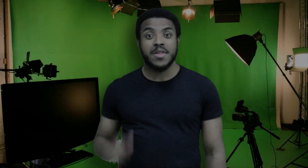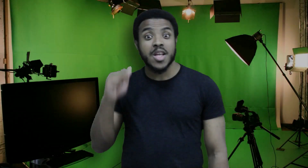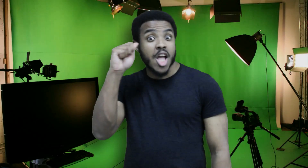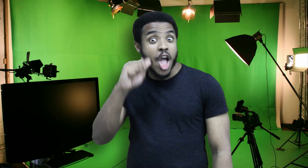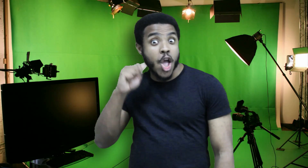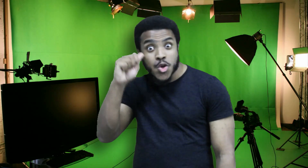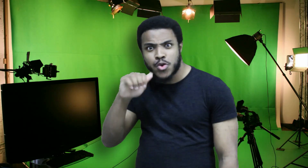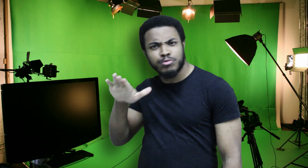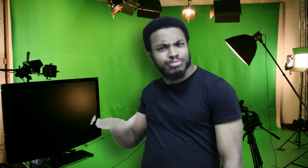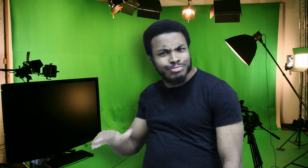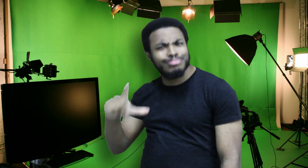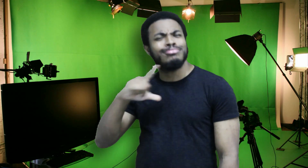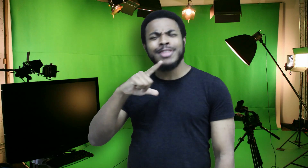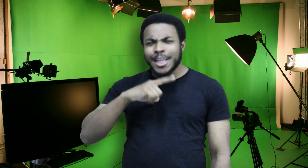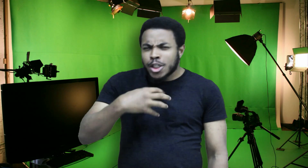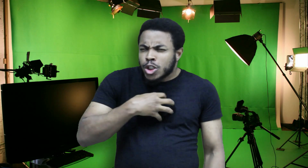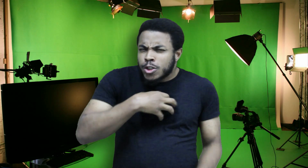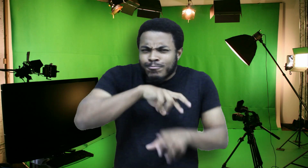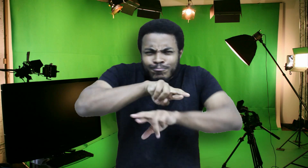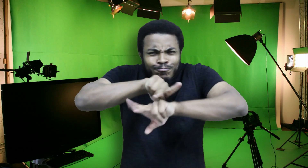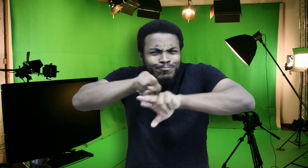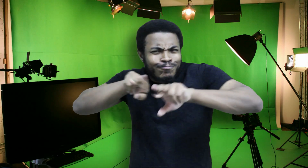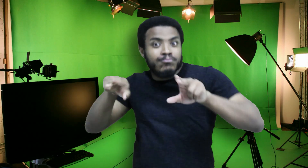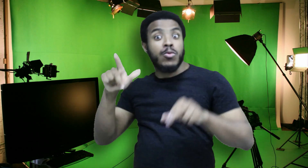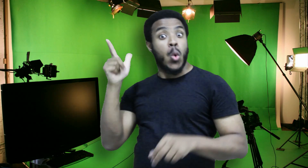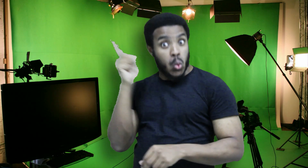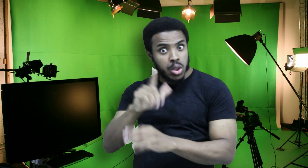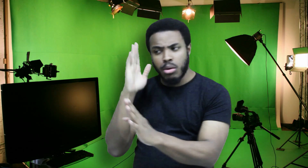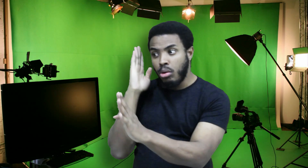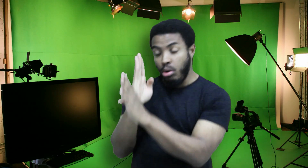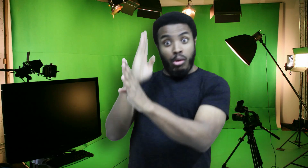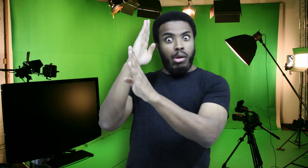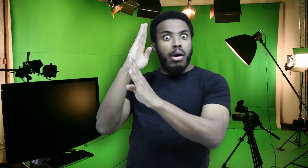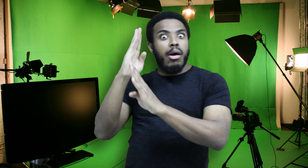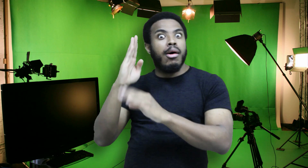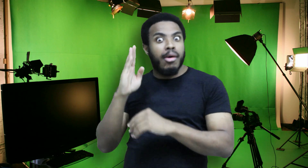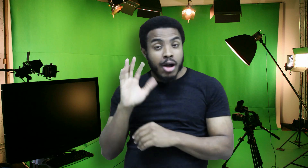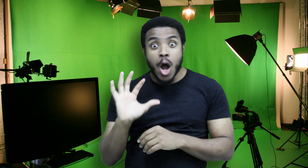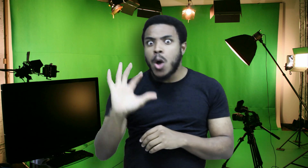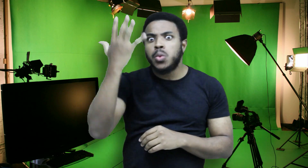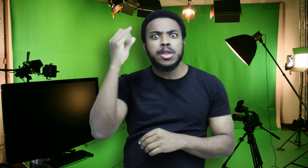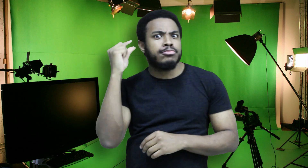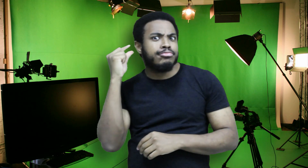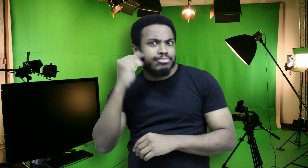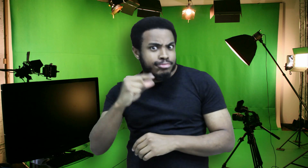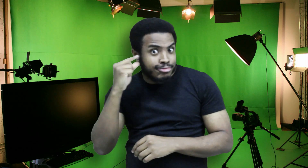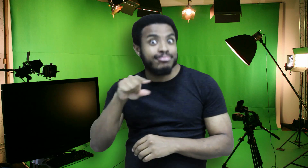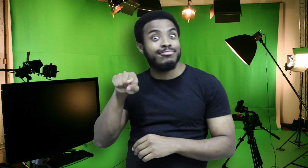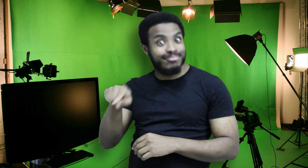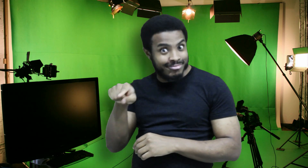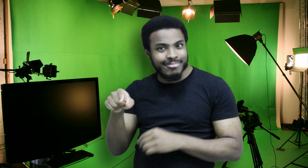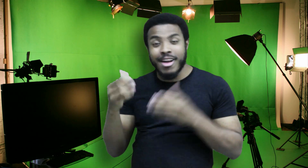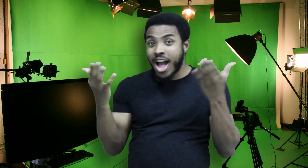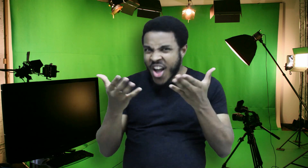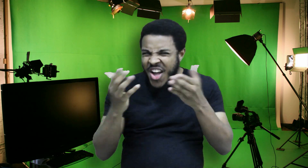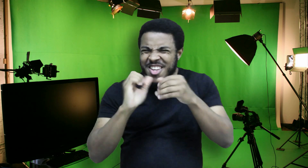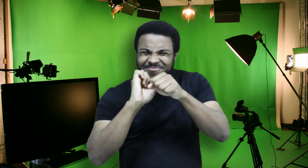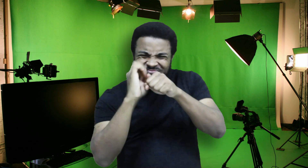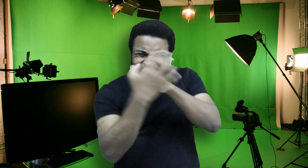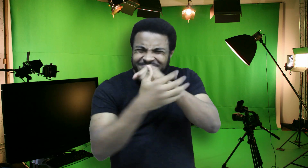Um ator mirim pode ser descoberto das formas mais inusitadas. Foi o caso do João Pedro, que em plena pandemia teve o